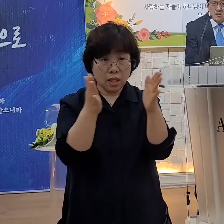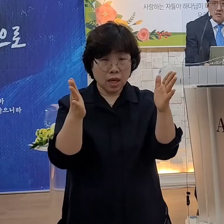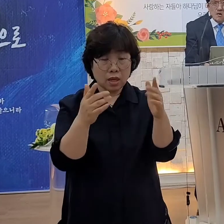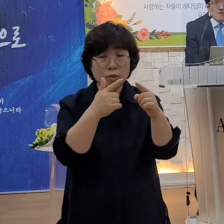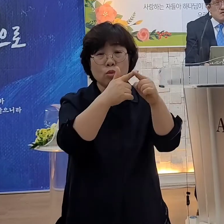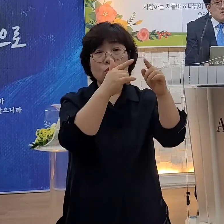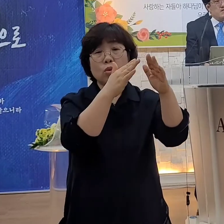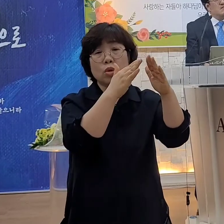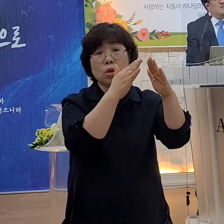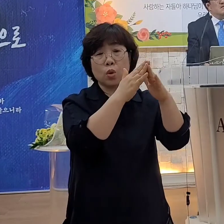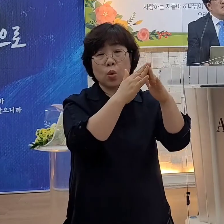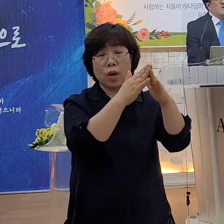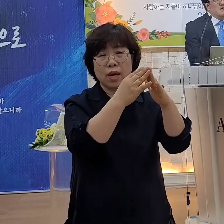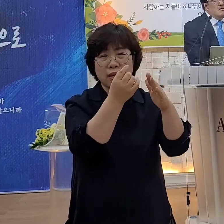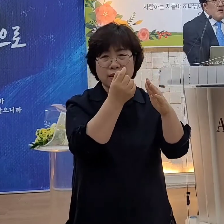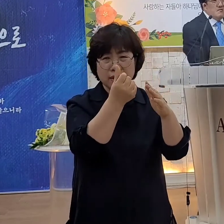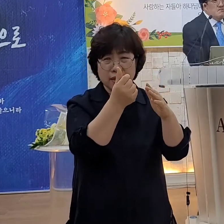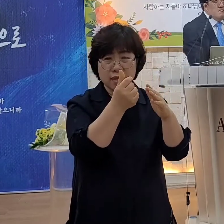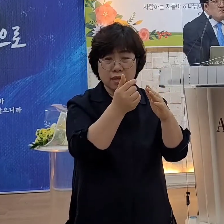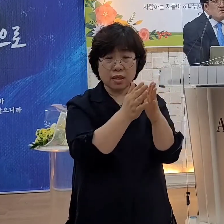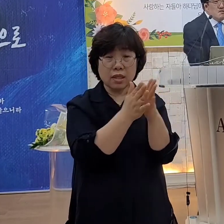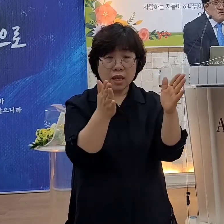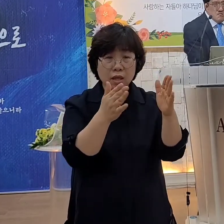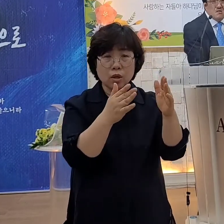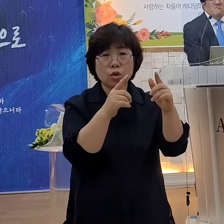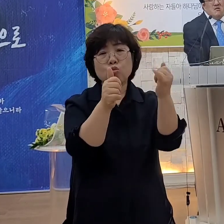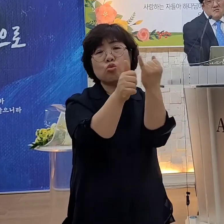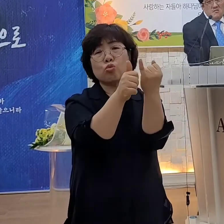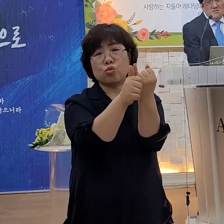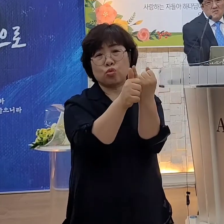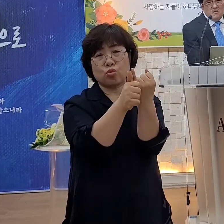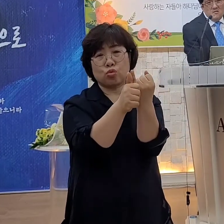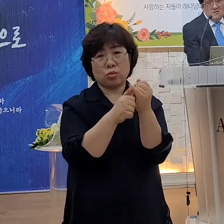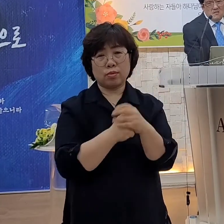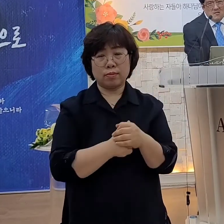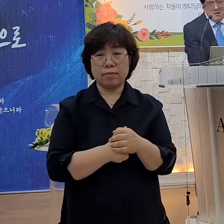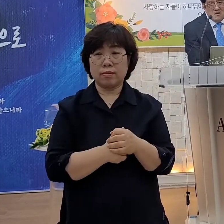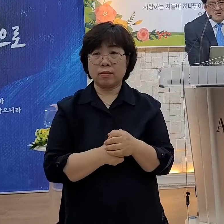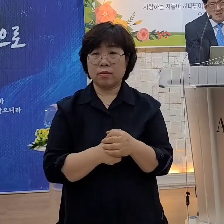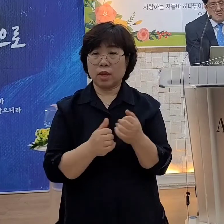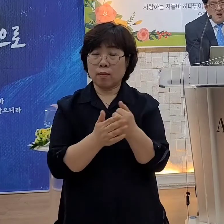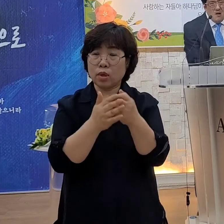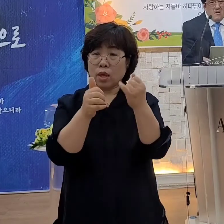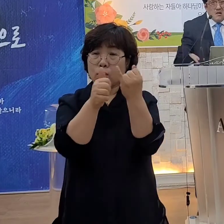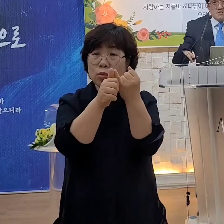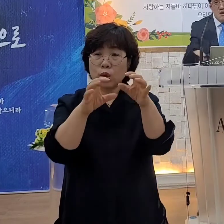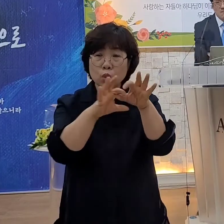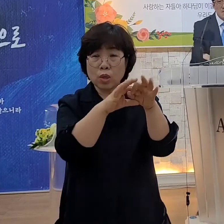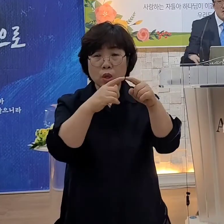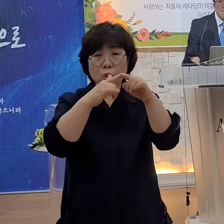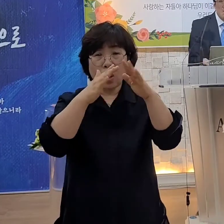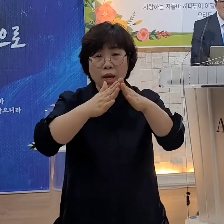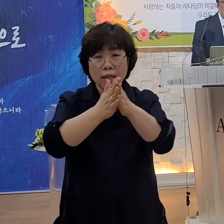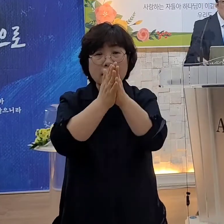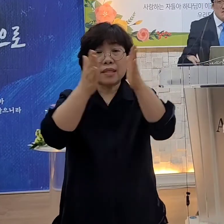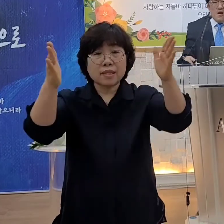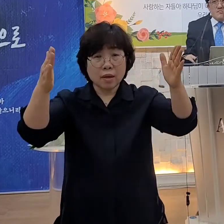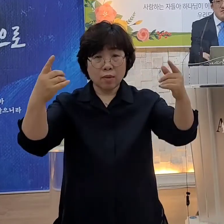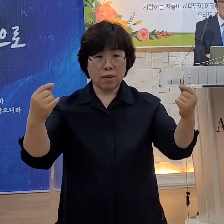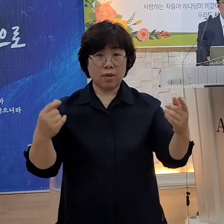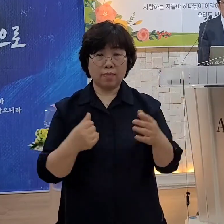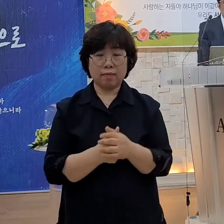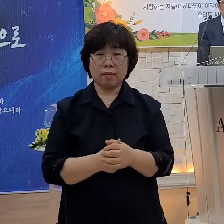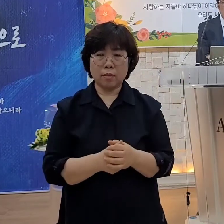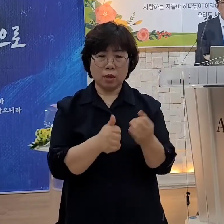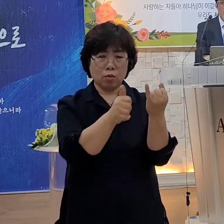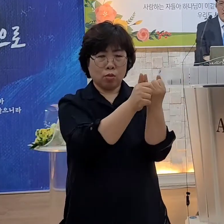가정. 이 가정, 그런 가정으로 세우시기 위해서 이렇게 막 맨날 싸우는 것 같고 우리는 왜 이렇게 안